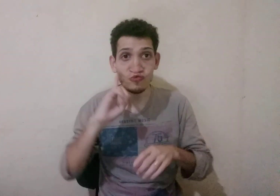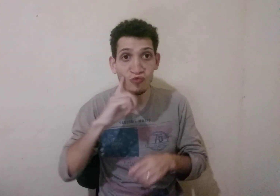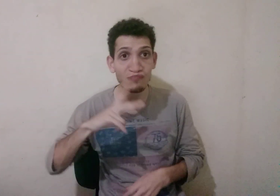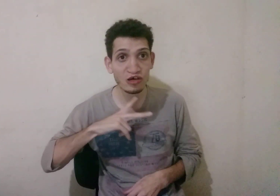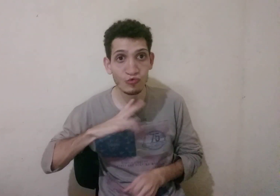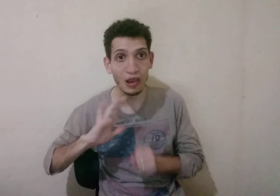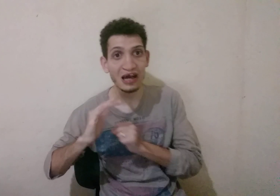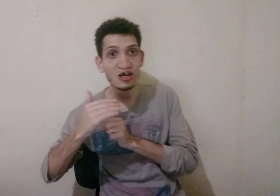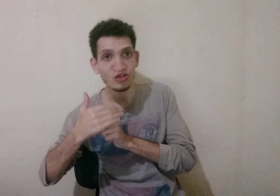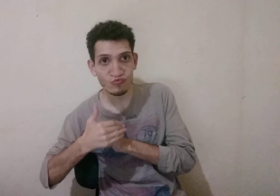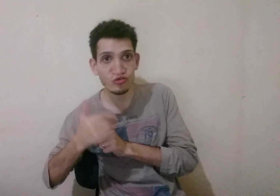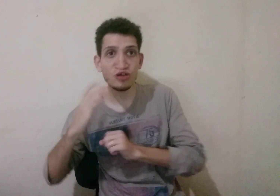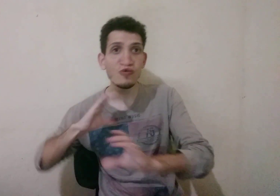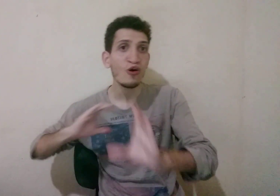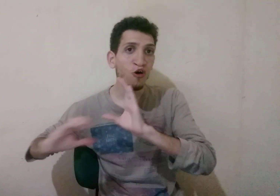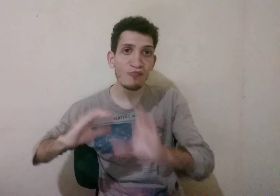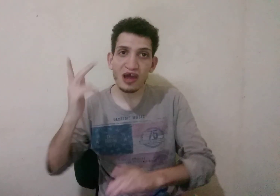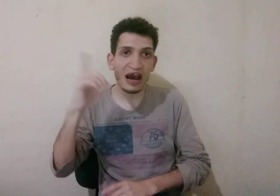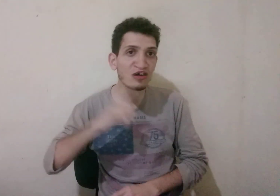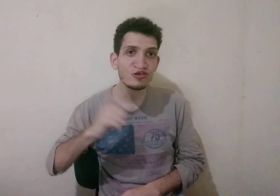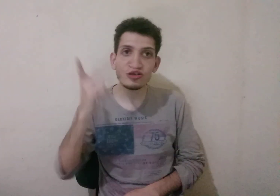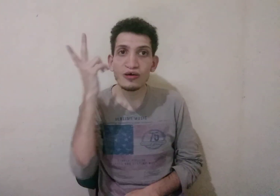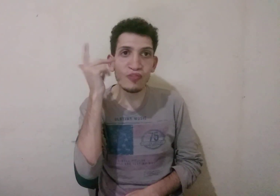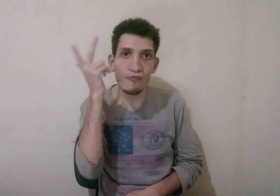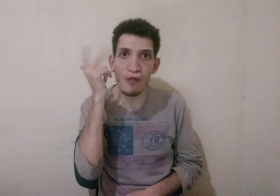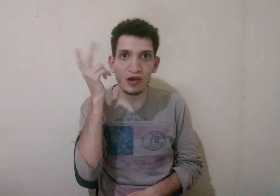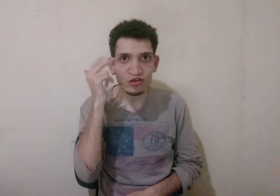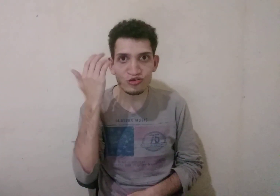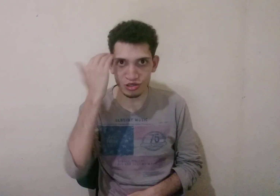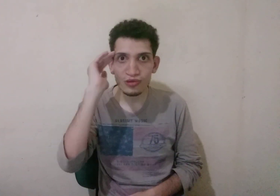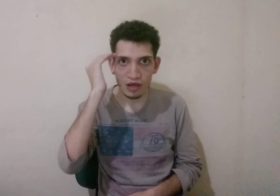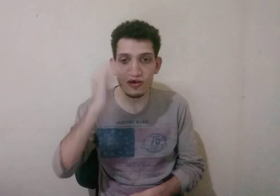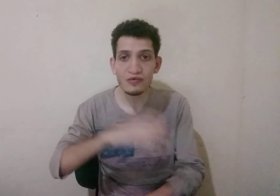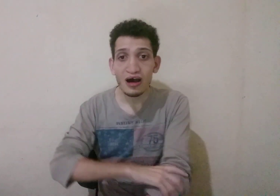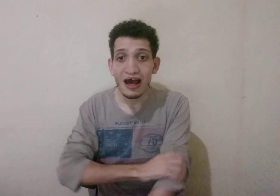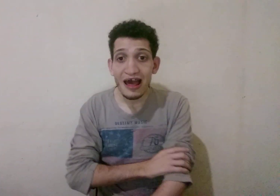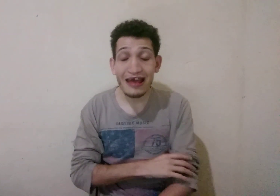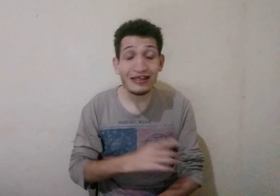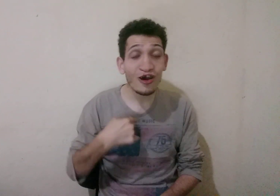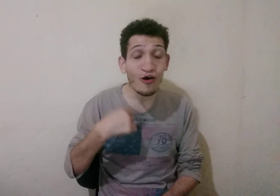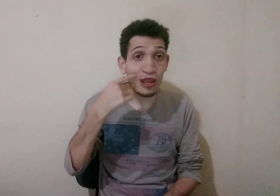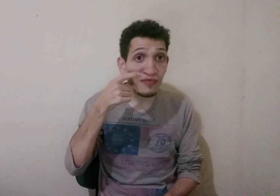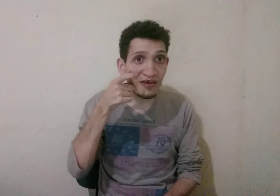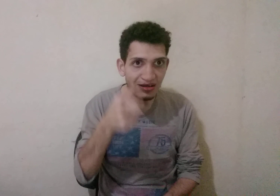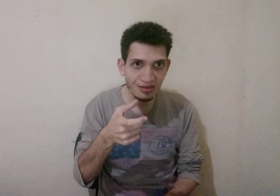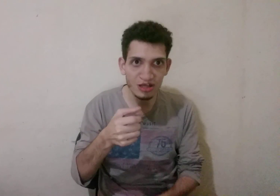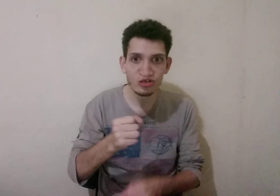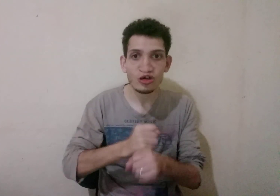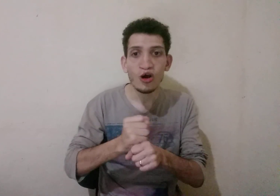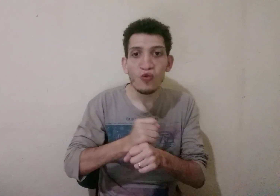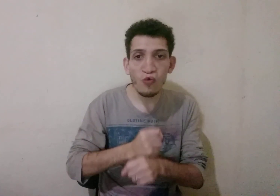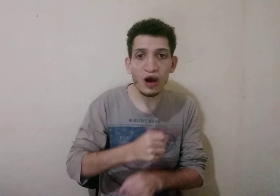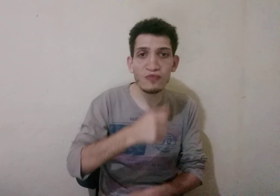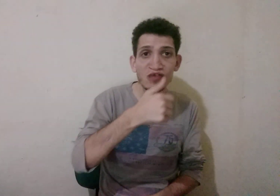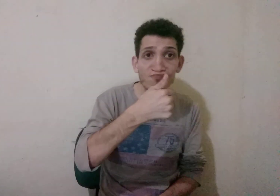de surdo particular, escondido, comunicar aqui normalmente, entendeu? E olha, no ano de